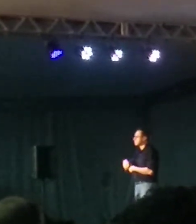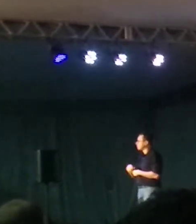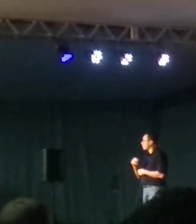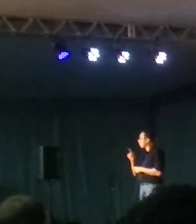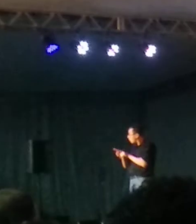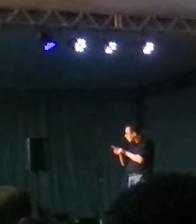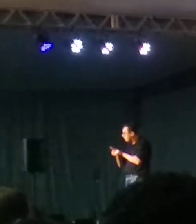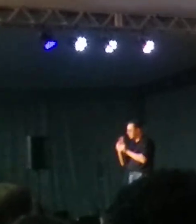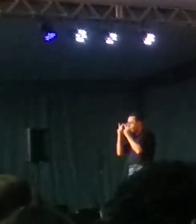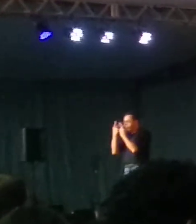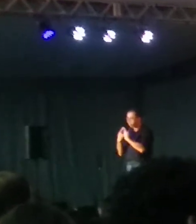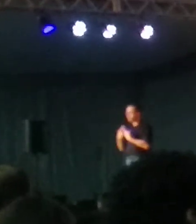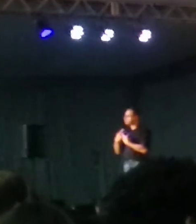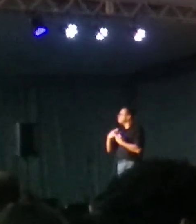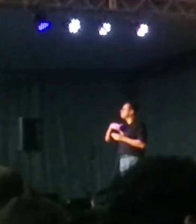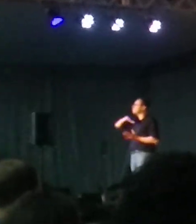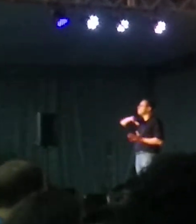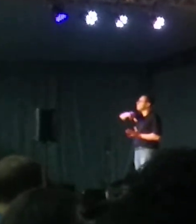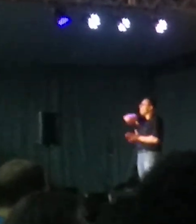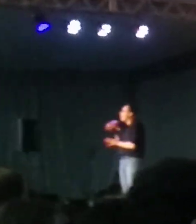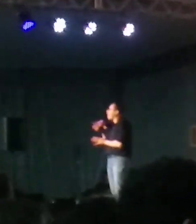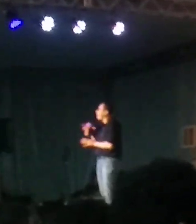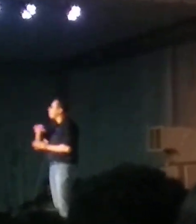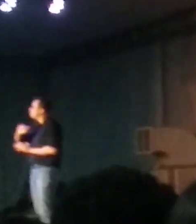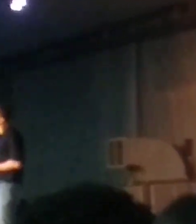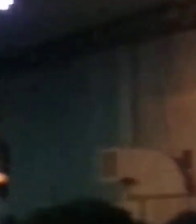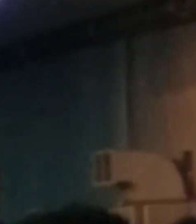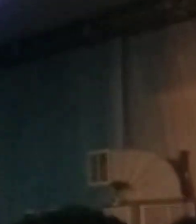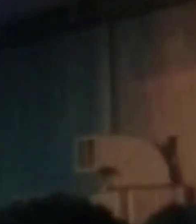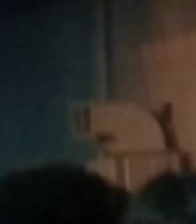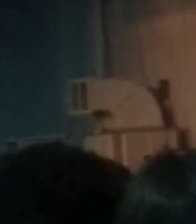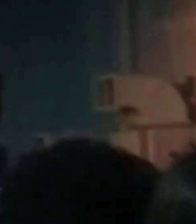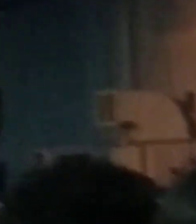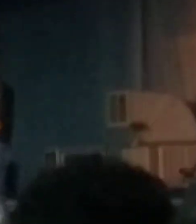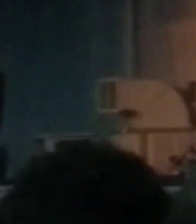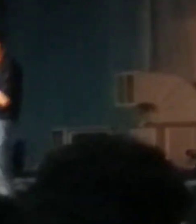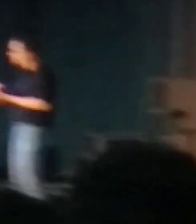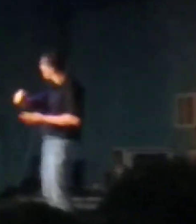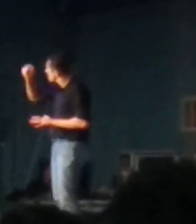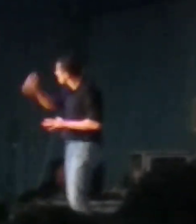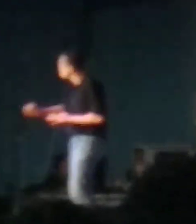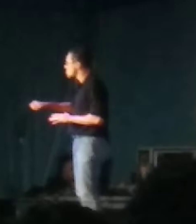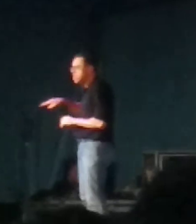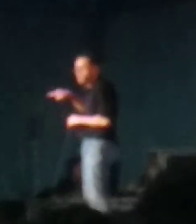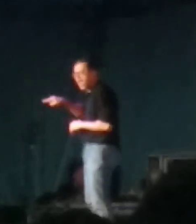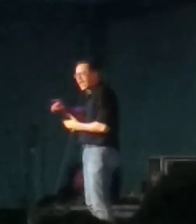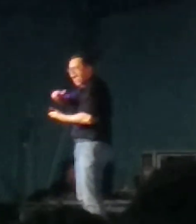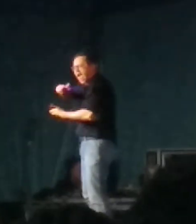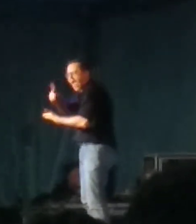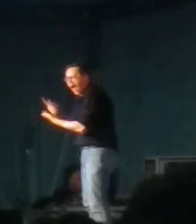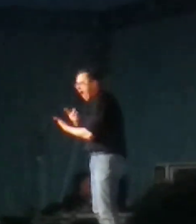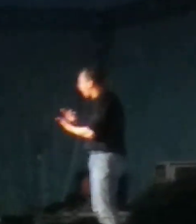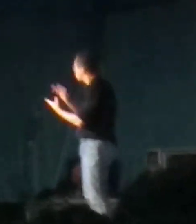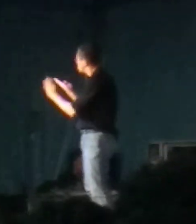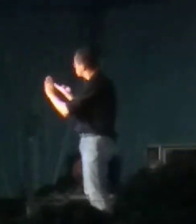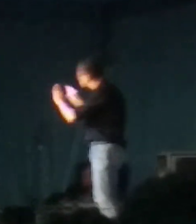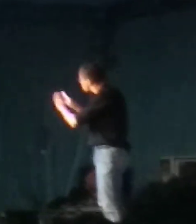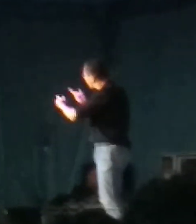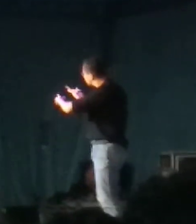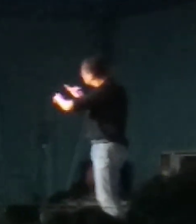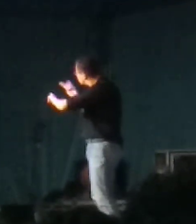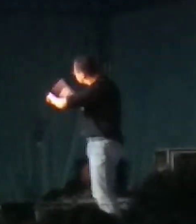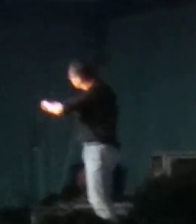uma massa bandida que merece apodrecer ali, vamos trancar e jogar a chave fora. É a mesma coisa,